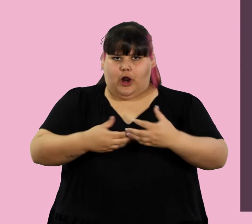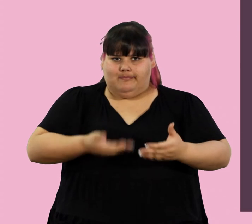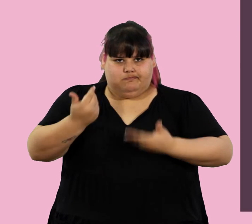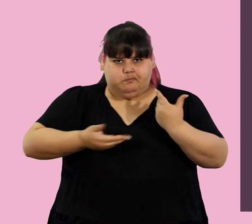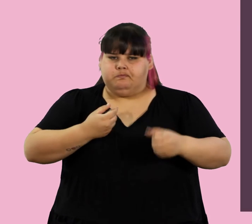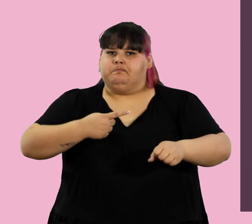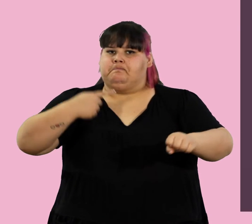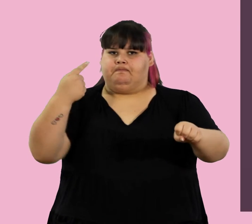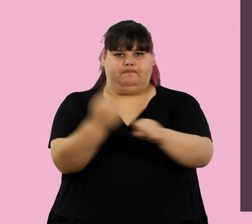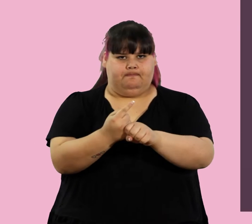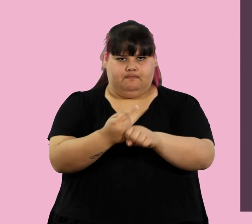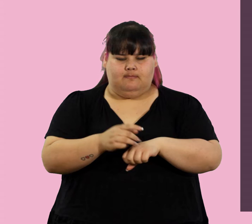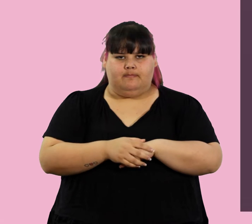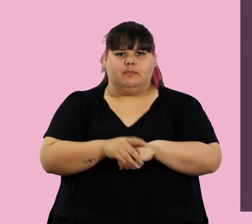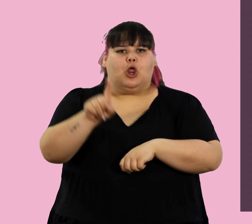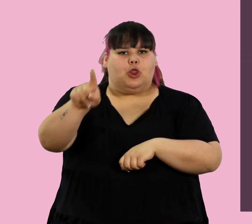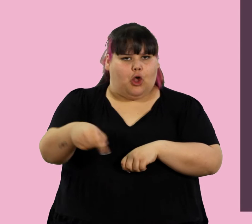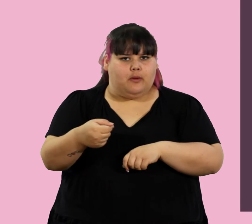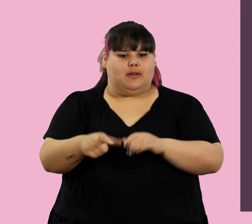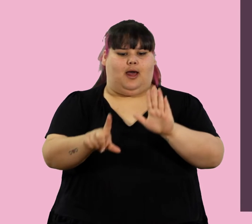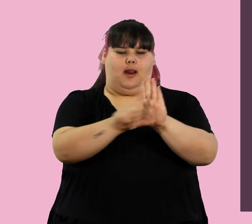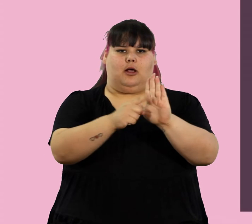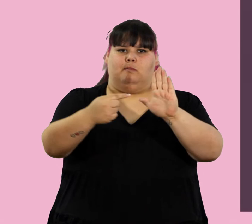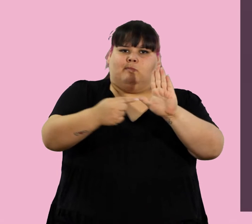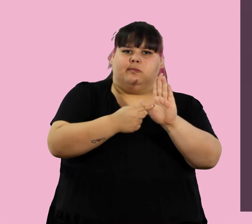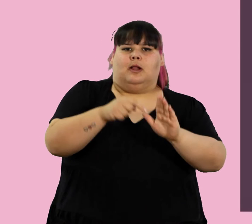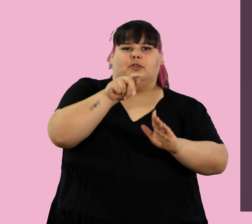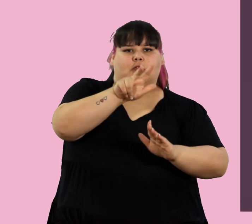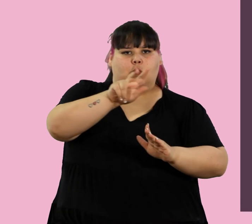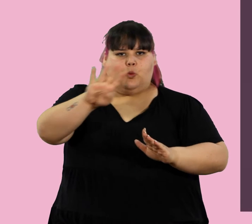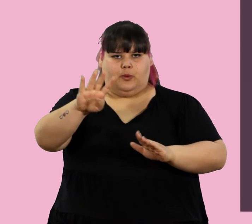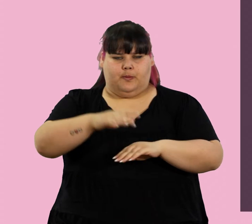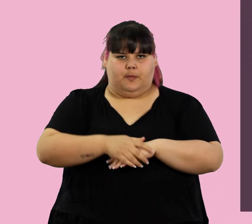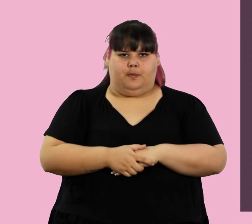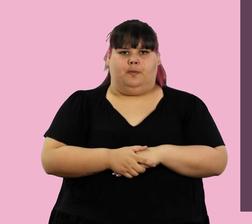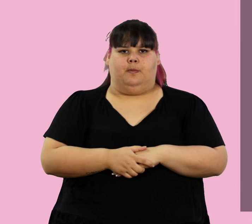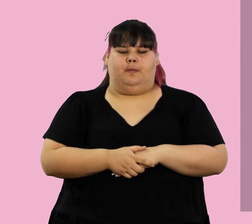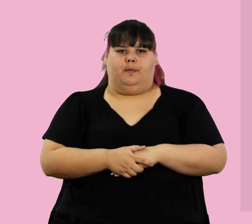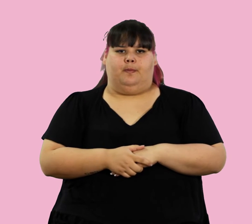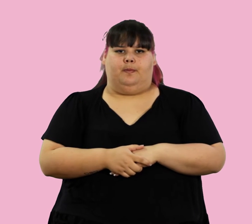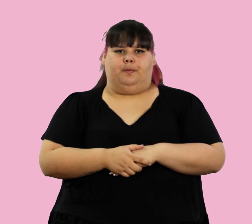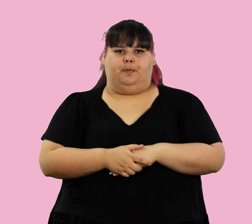ser realizada, según precisa el artículo 34 de la ley.